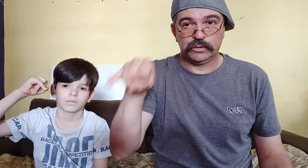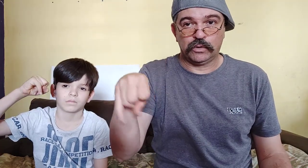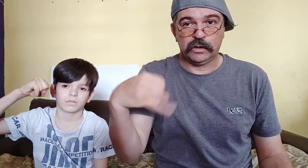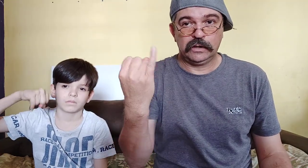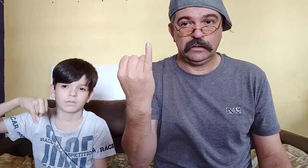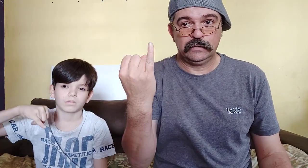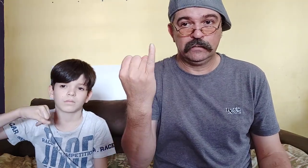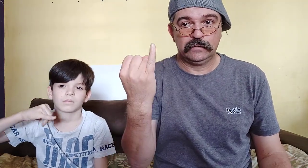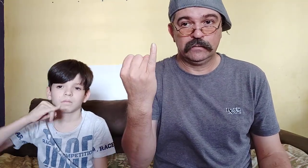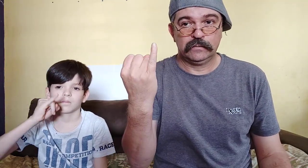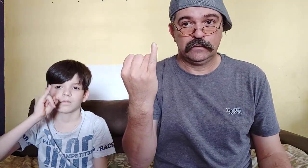Ó.